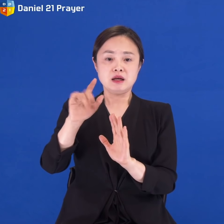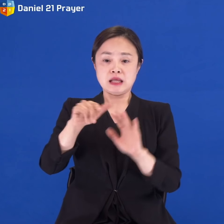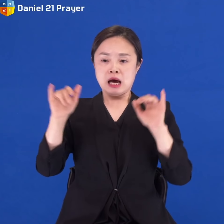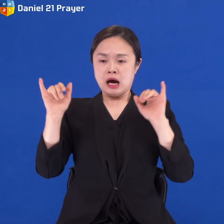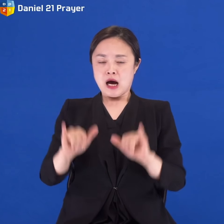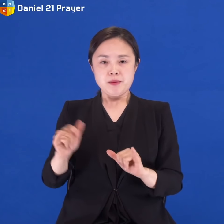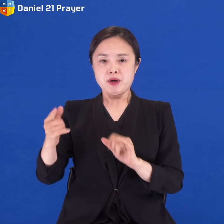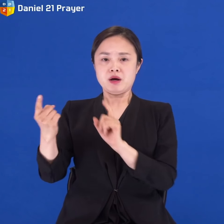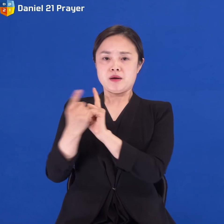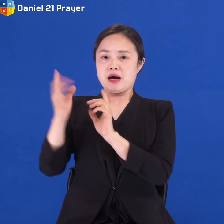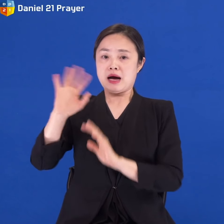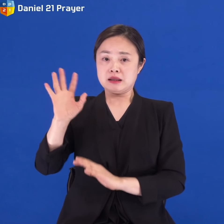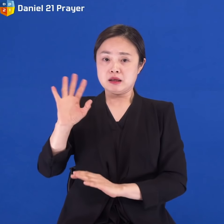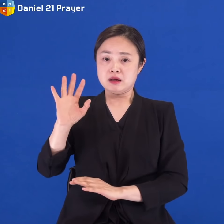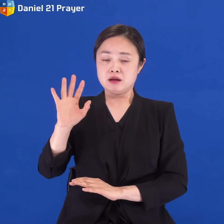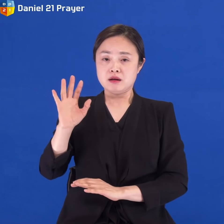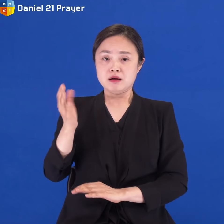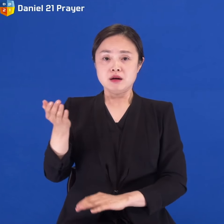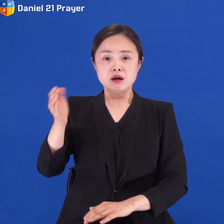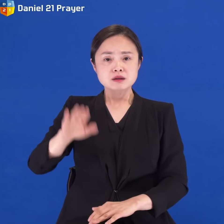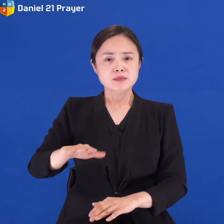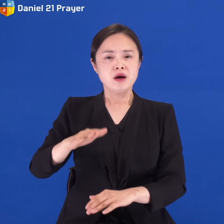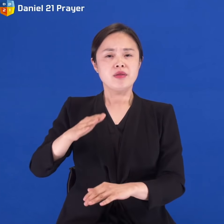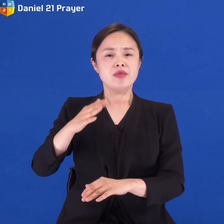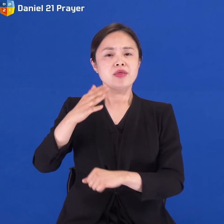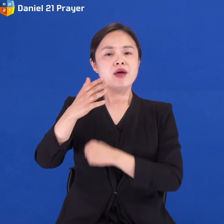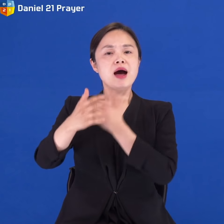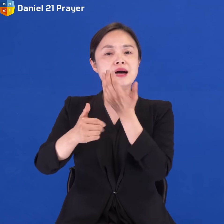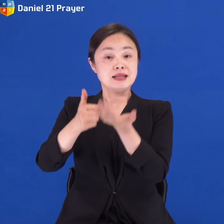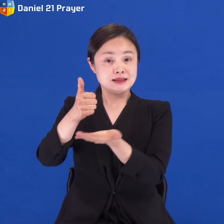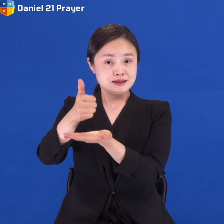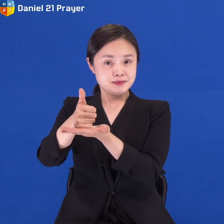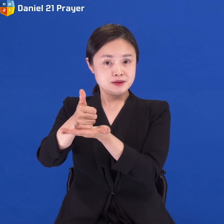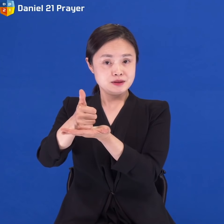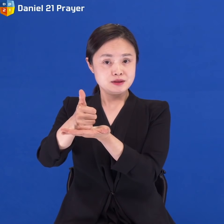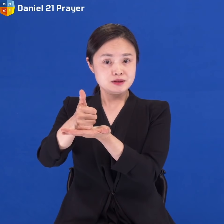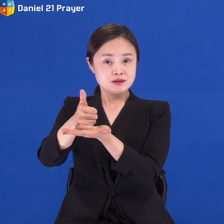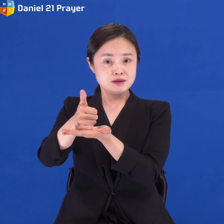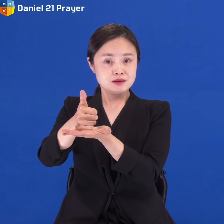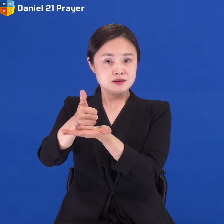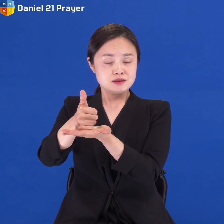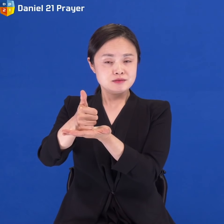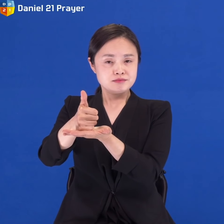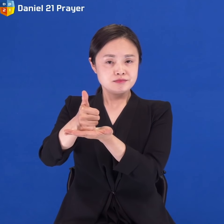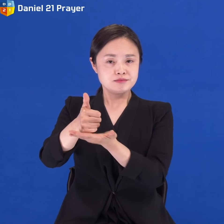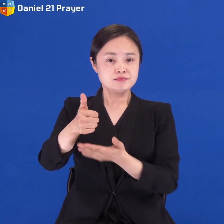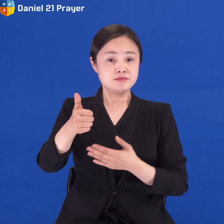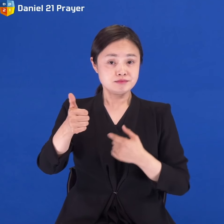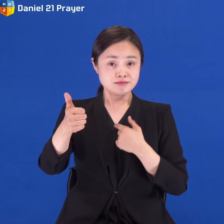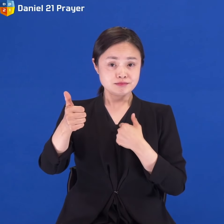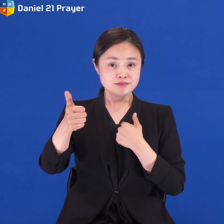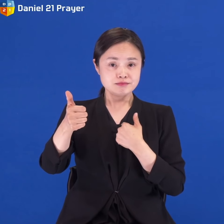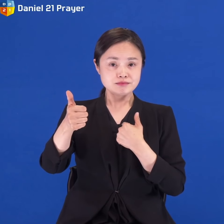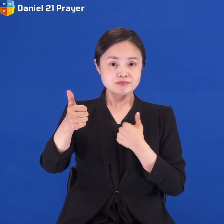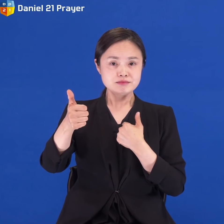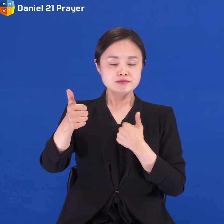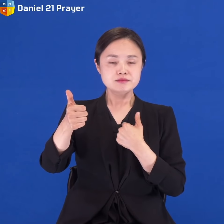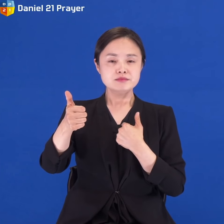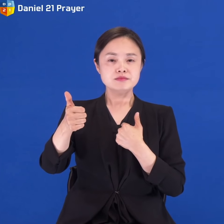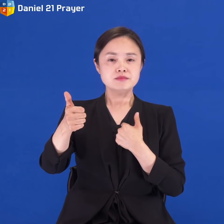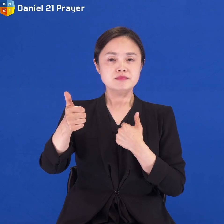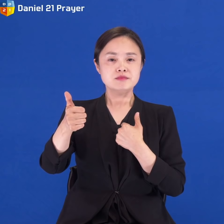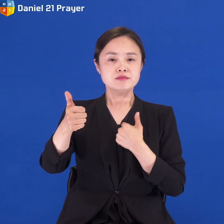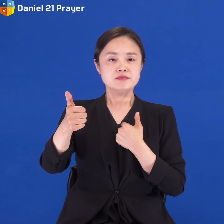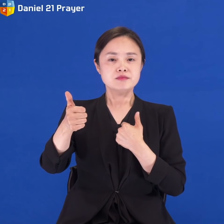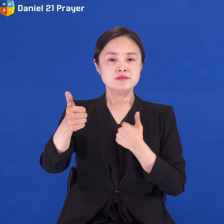저를 야속하게도 산부인과를 갔어야지만이 그 음침한 골목을 제가